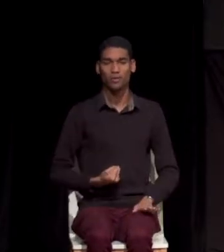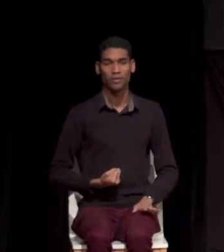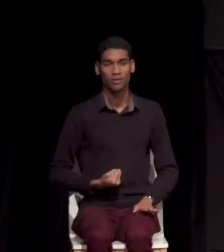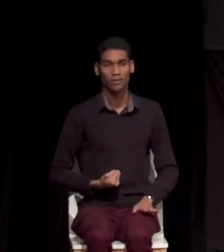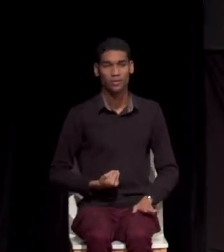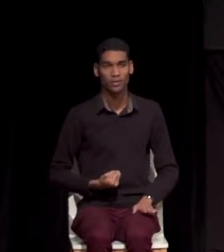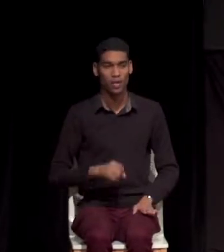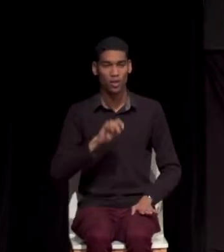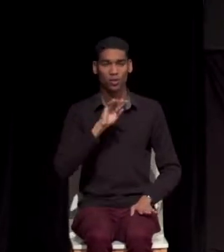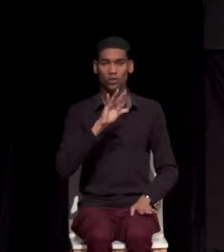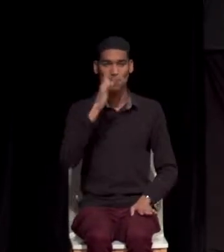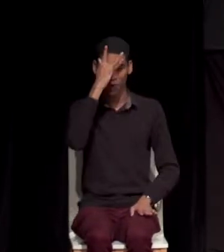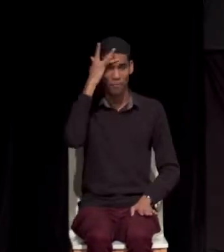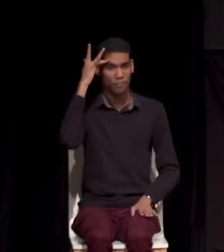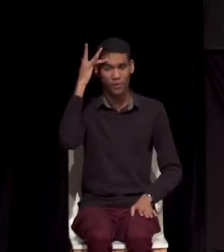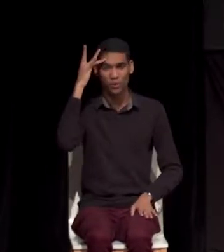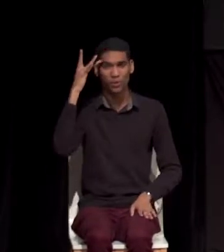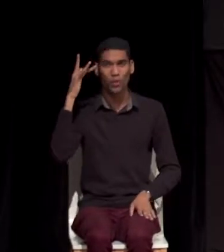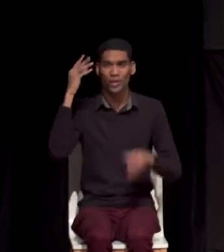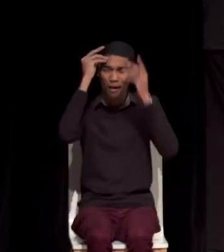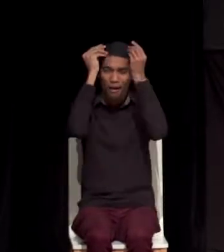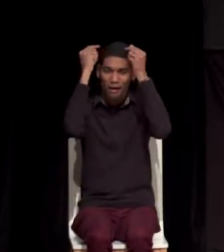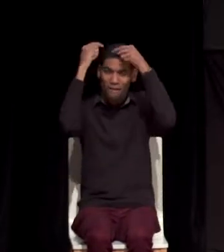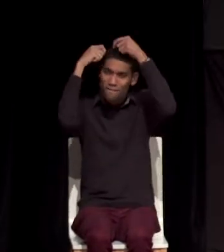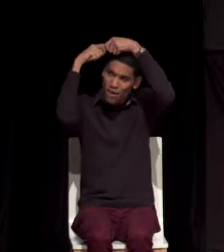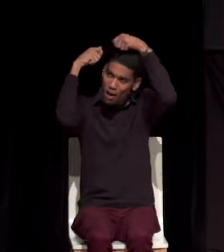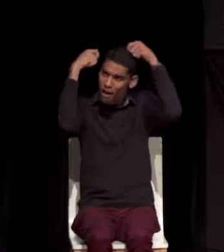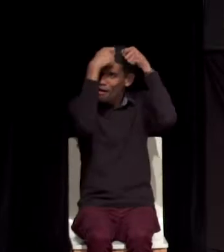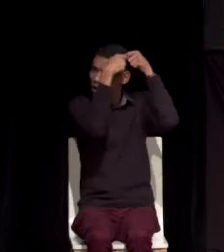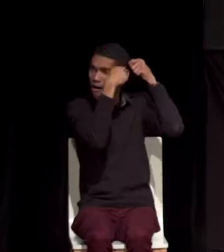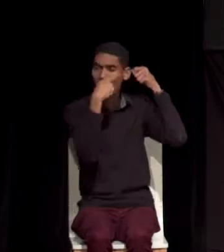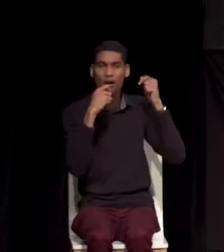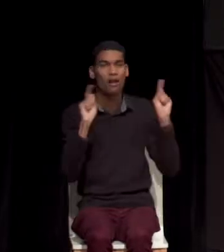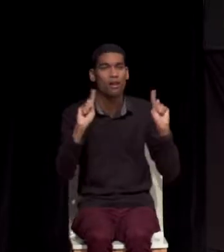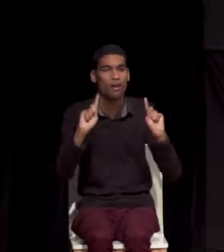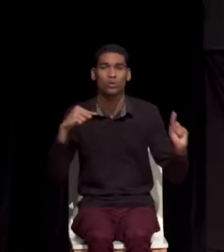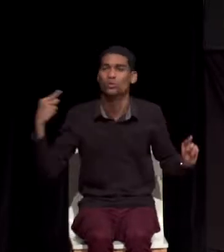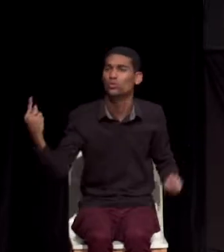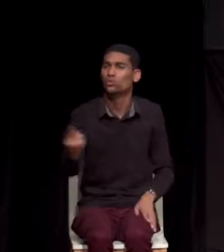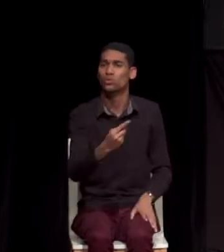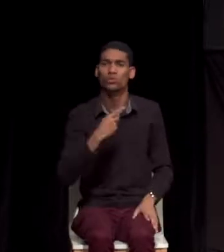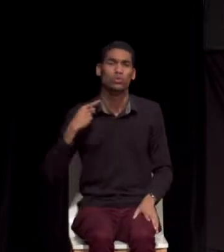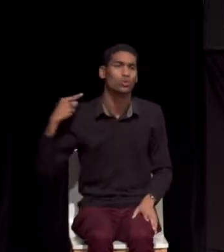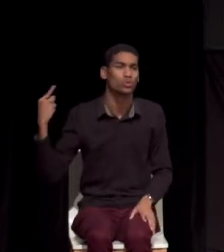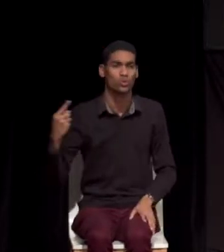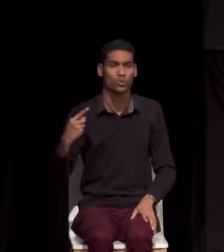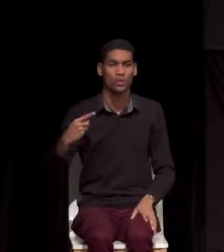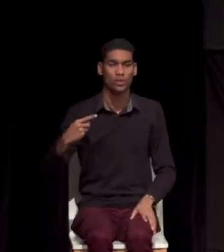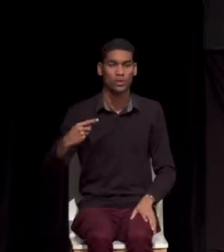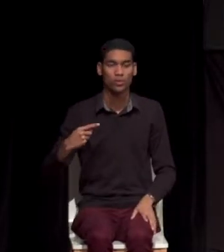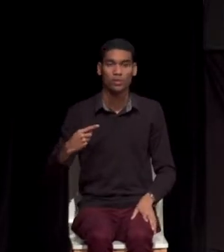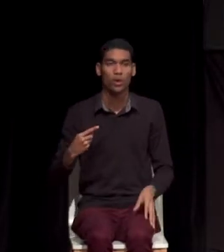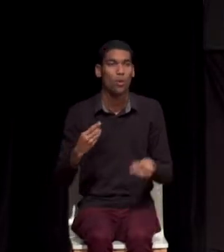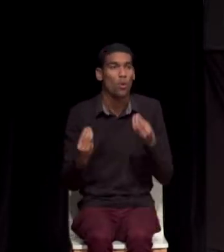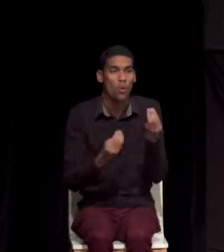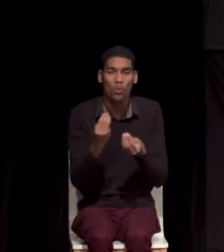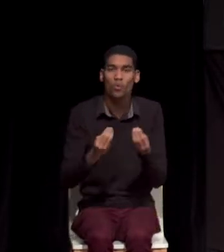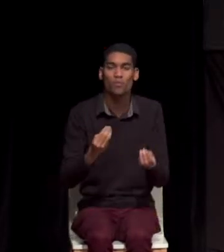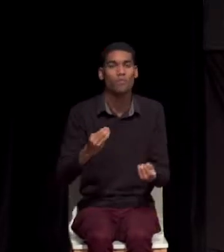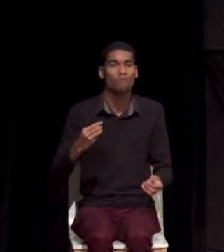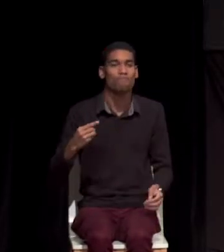tem cabelo encaracolado ou uma pele mais escurinha. Todos, de fato, somos um pouco afro ou